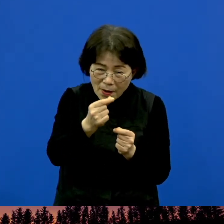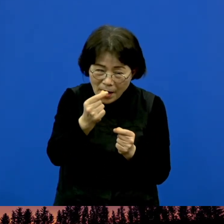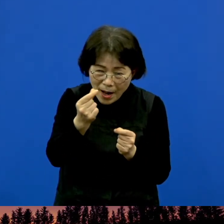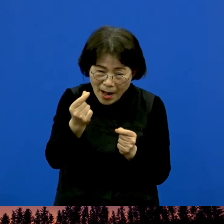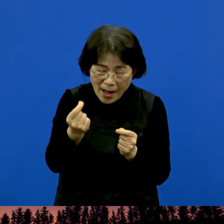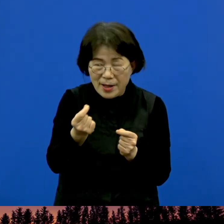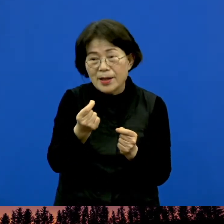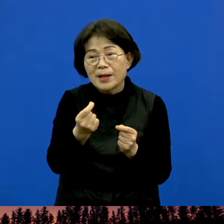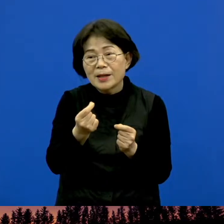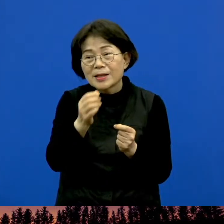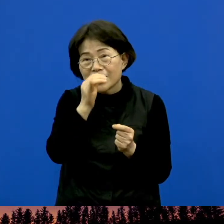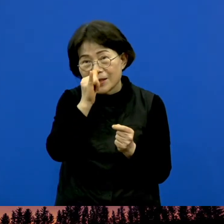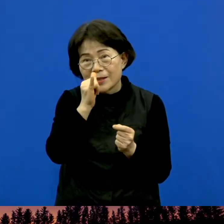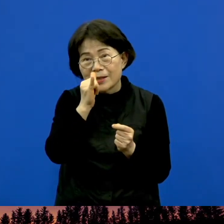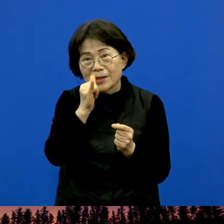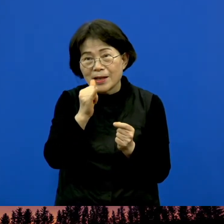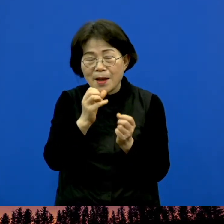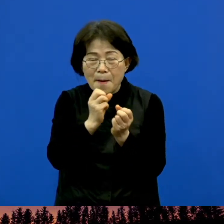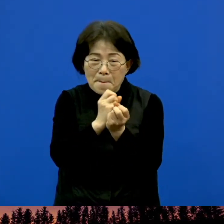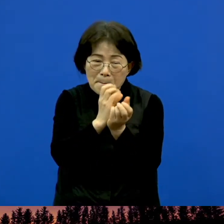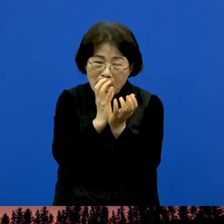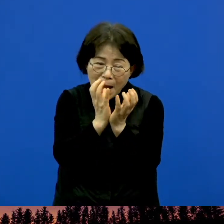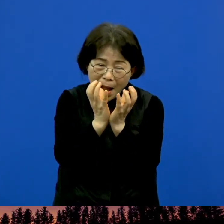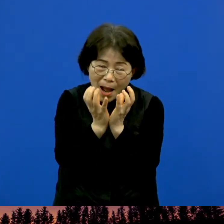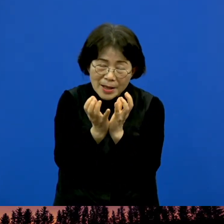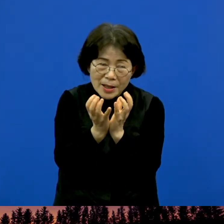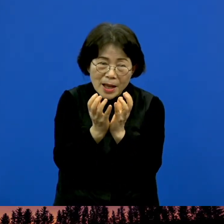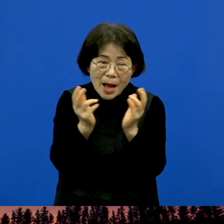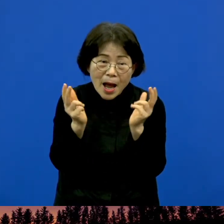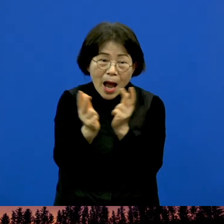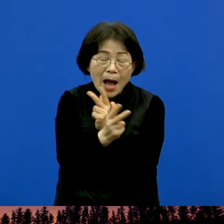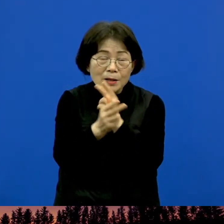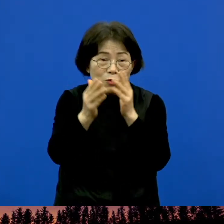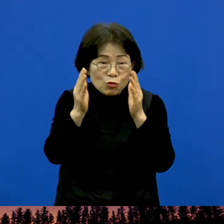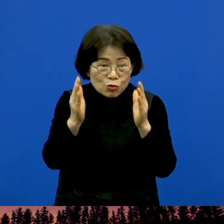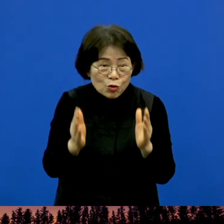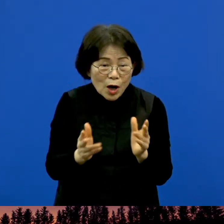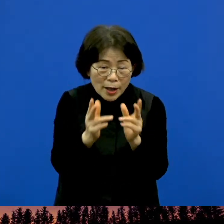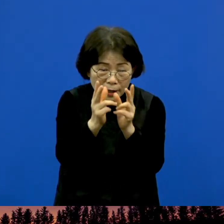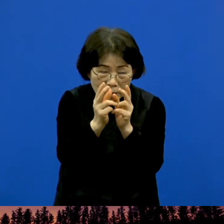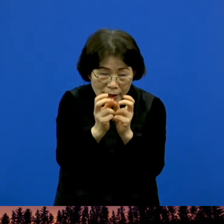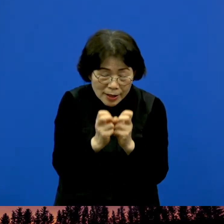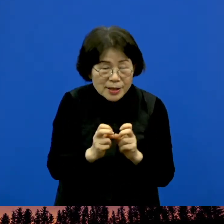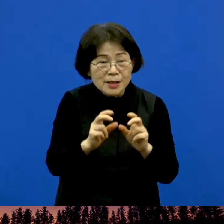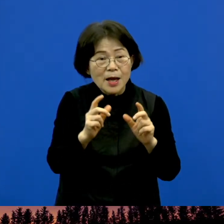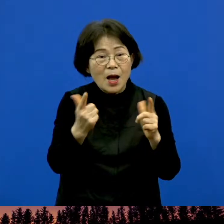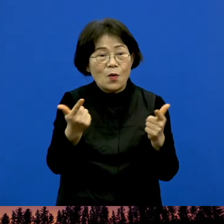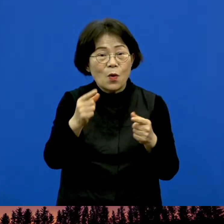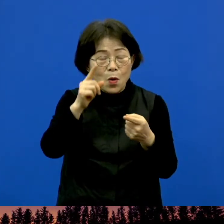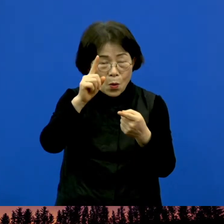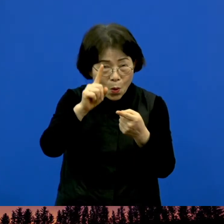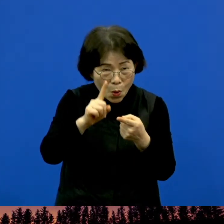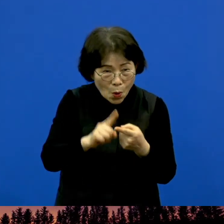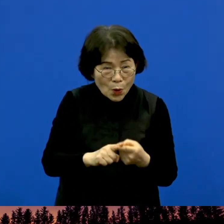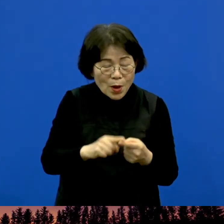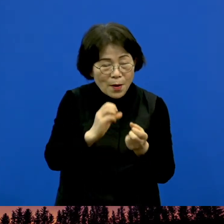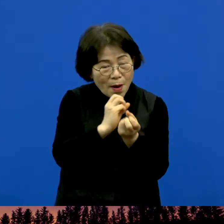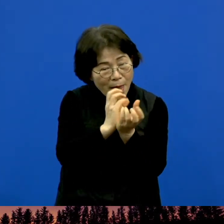같은 거예요. 한지에. 근데 딱 이래가 있는데 일주일 내내 그 자태를 그대로 유지하고